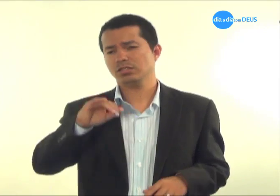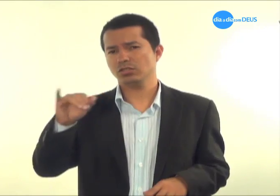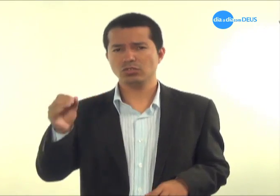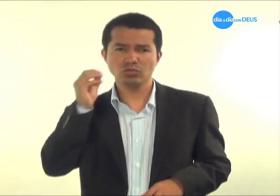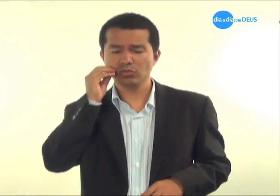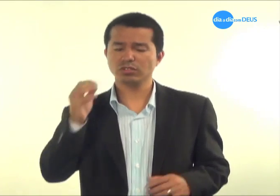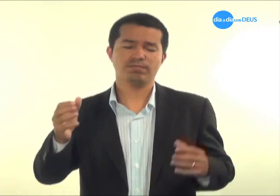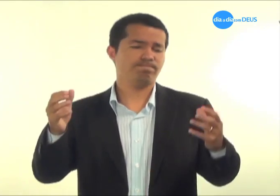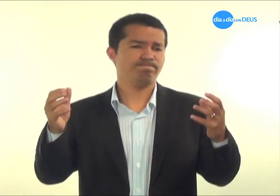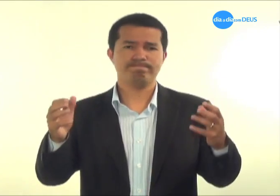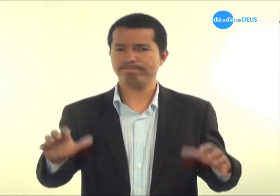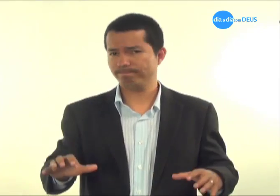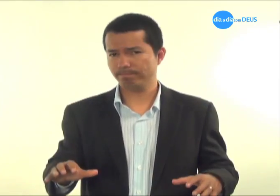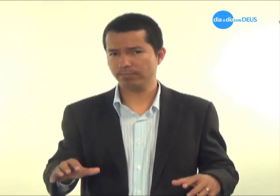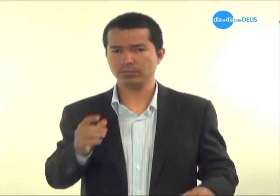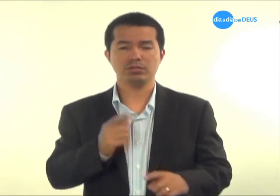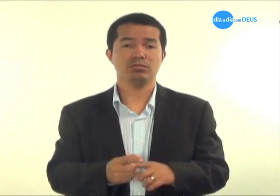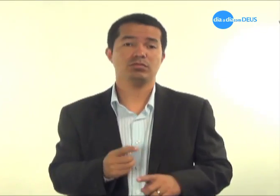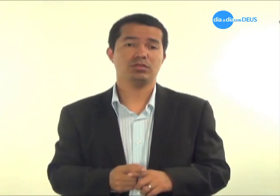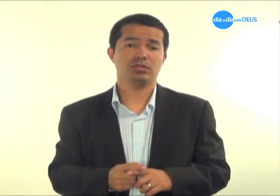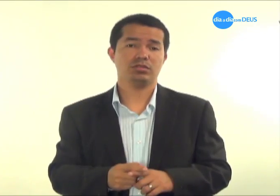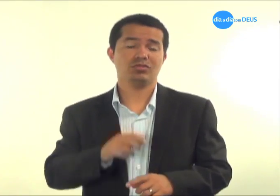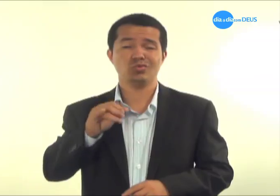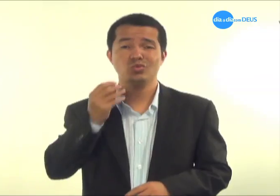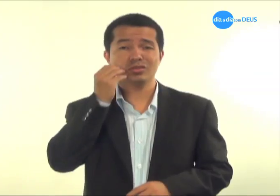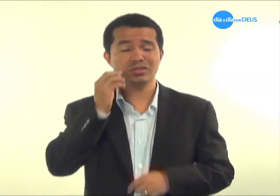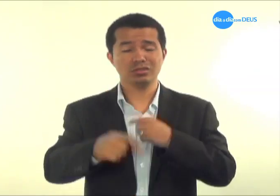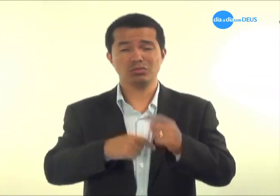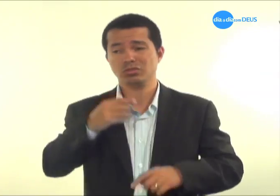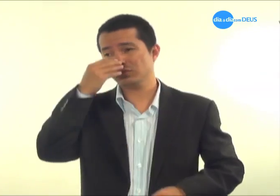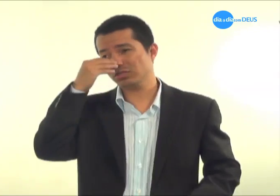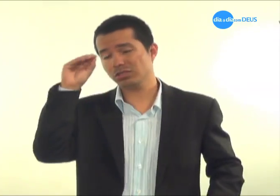nós não ouvimos. E ele fez o que fez.